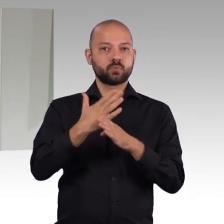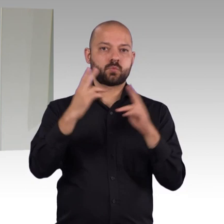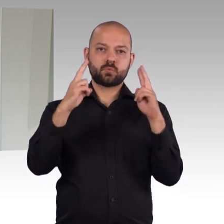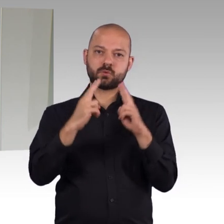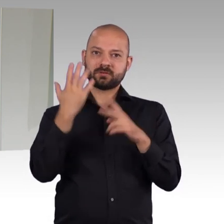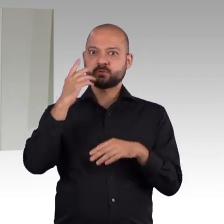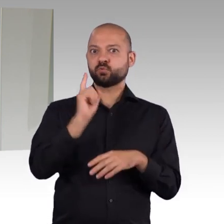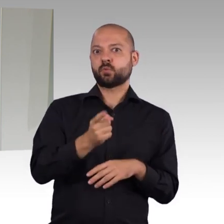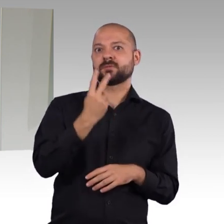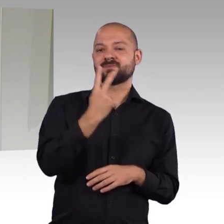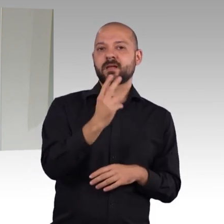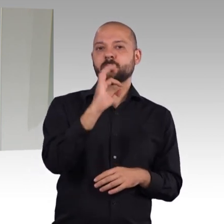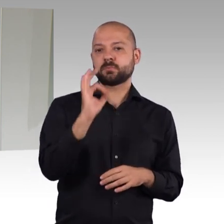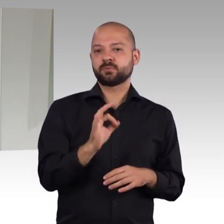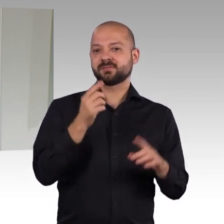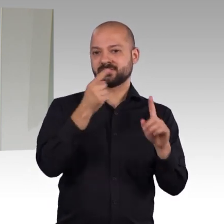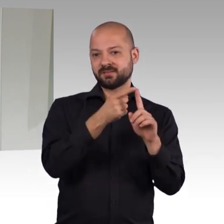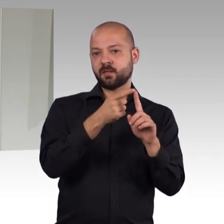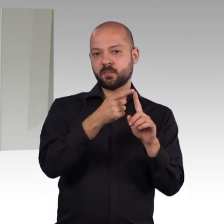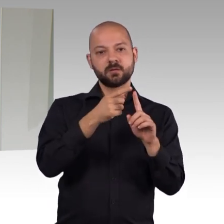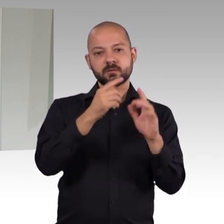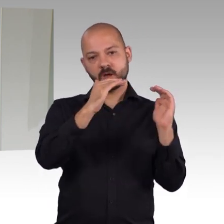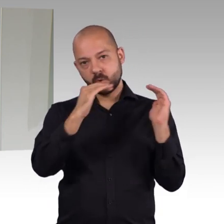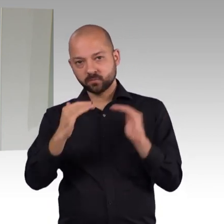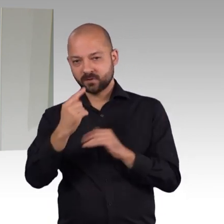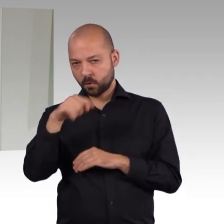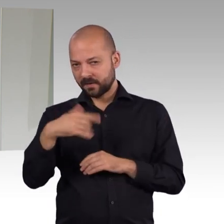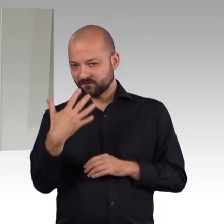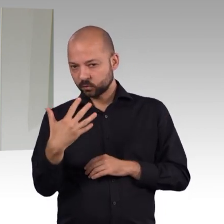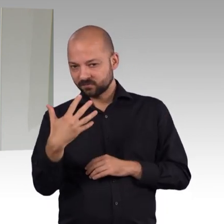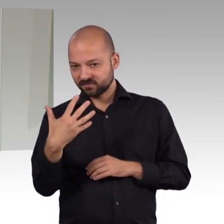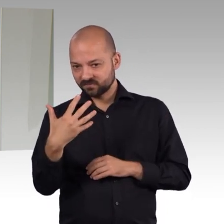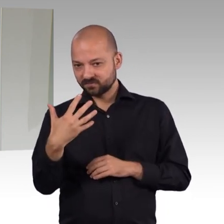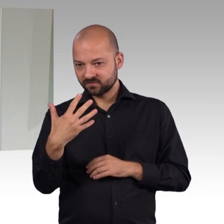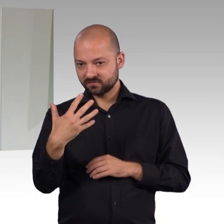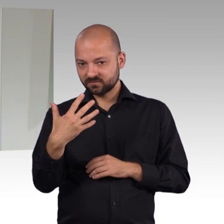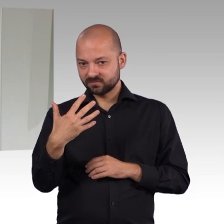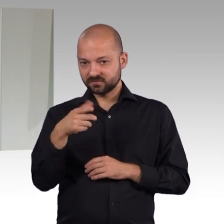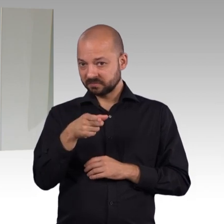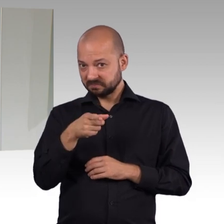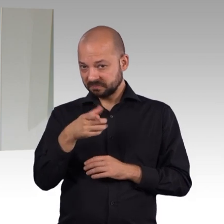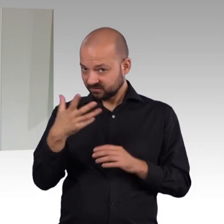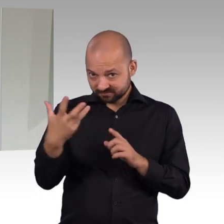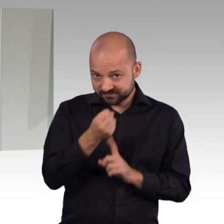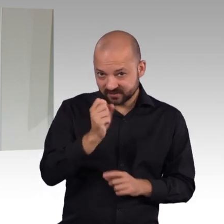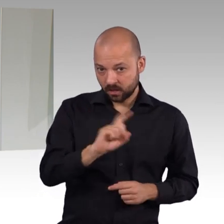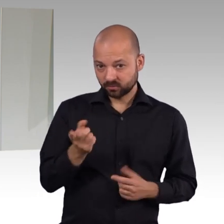Anfrage unseres Kollegen Carsten Klein, die mittelfristige Finanzplanung von Herrn Scholz sieht vor 2023